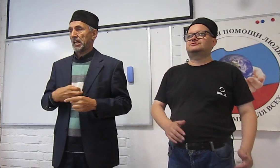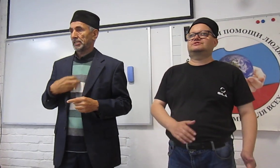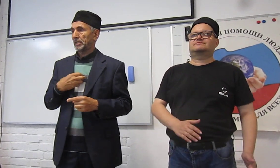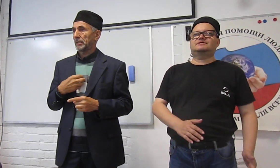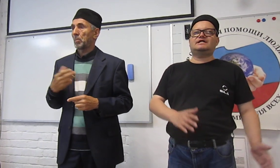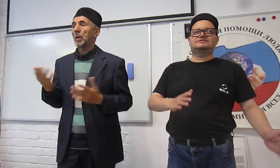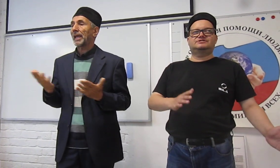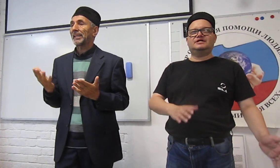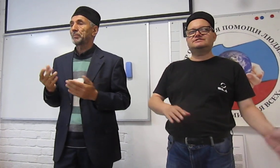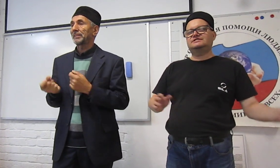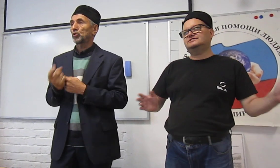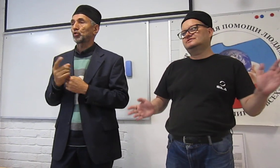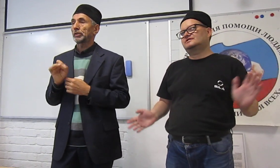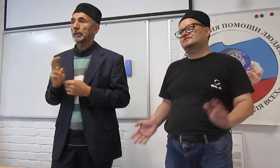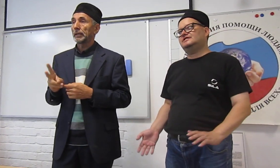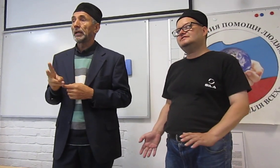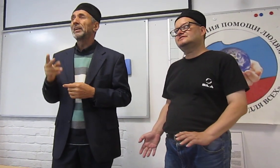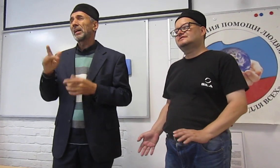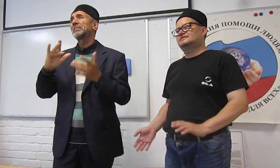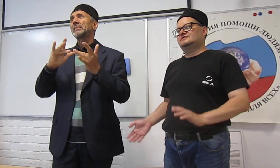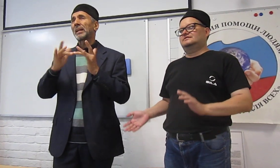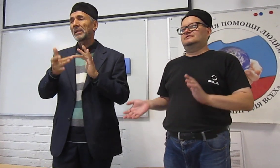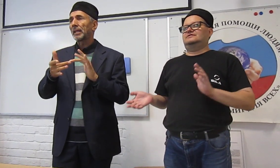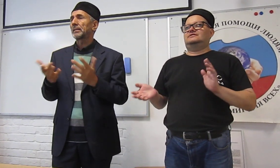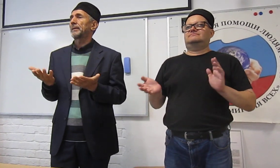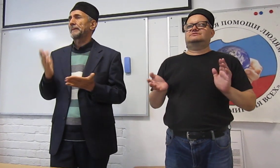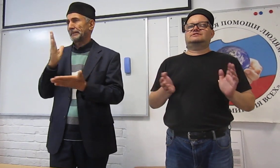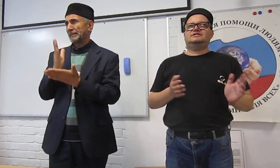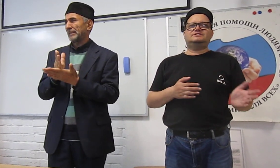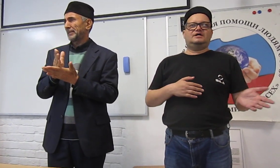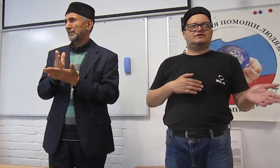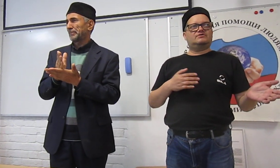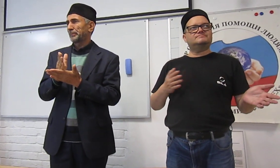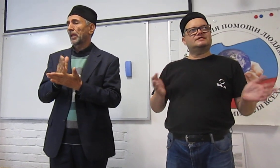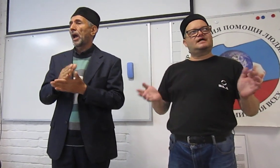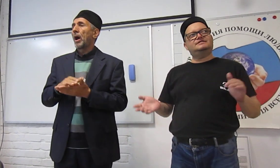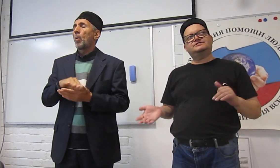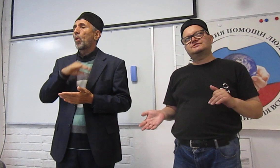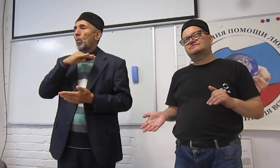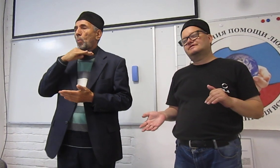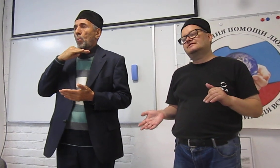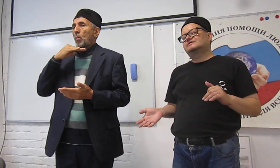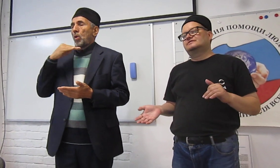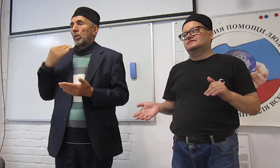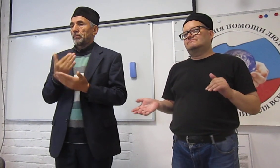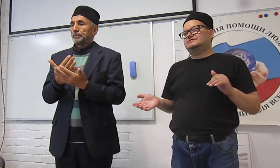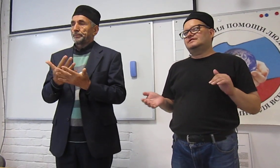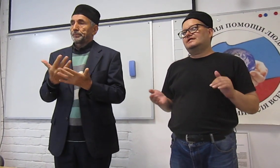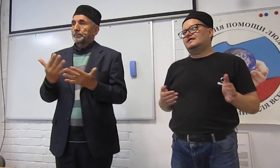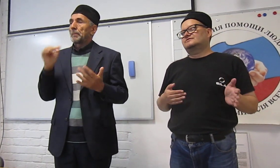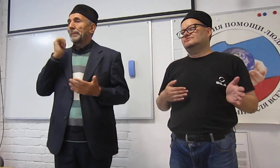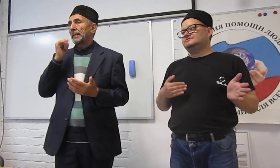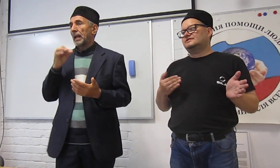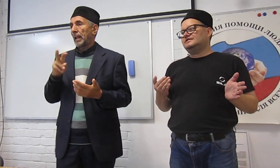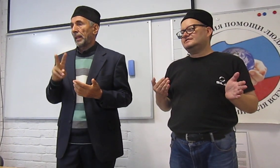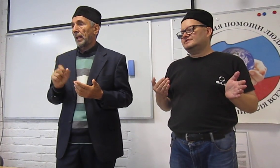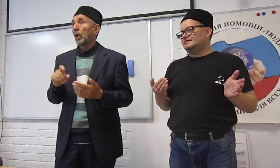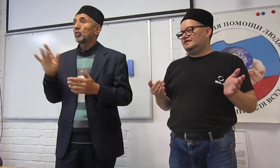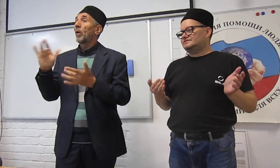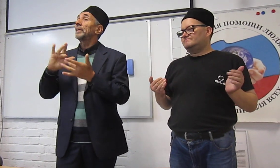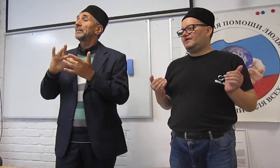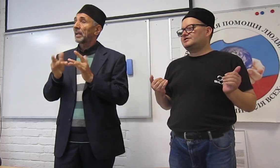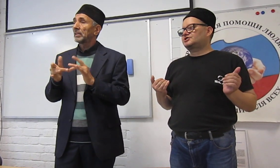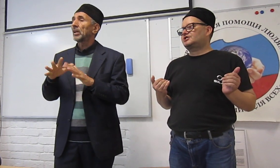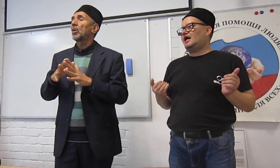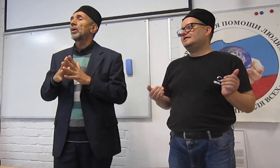каким источникам? Да, сейчас есть интернет. В интернете огромное количество материала. Но интернет